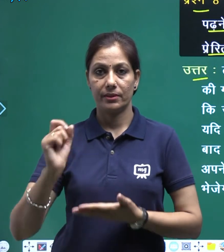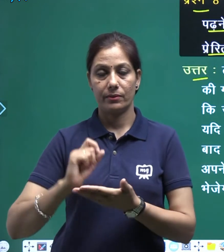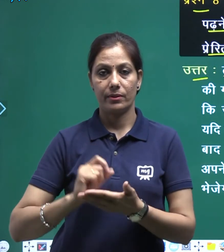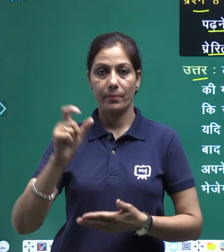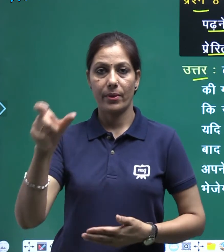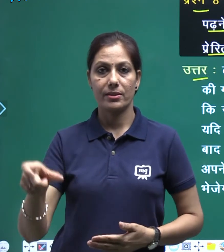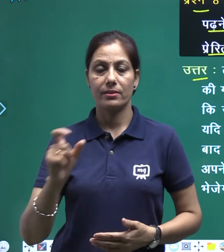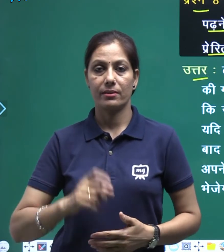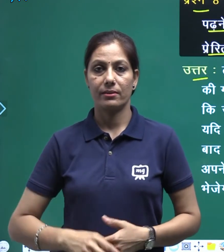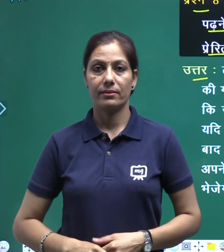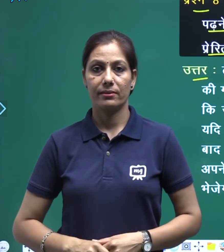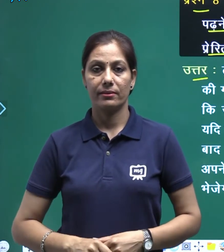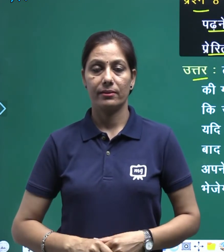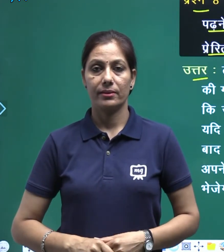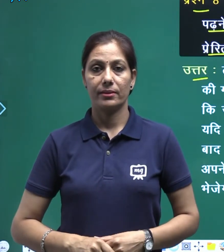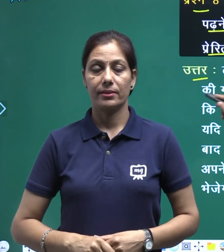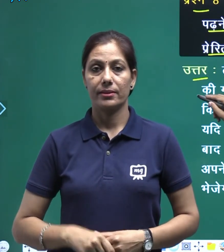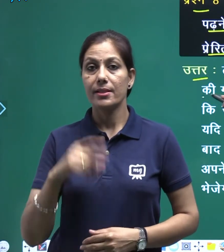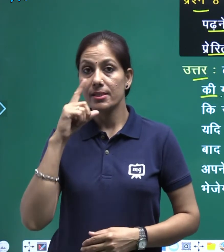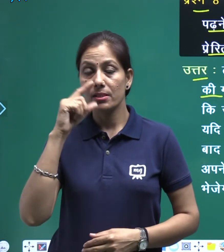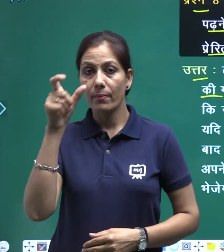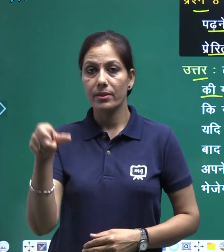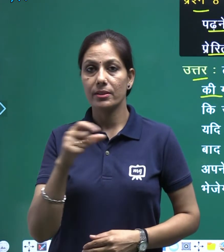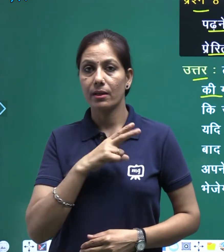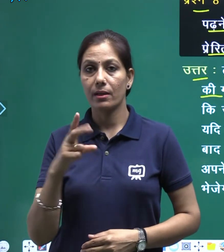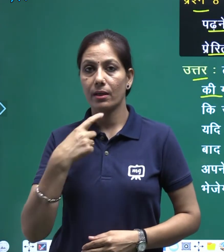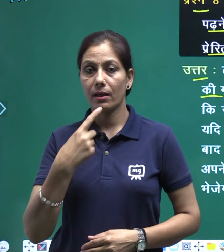ने चंपा से कहा कि